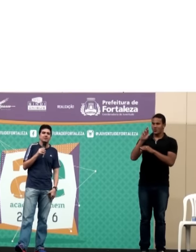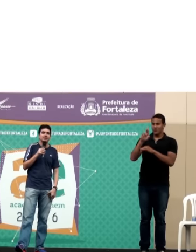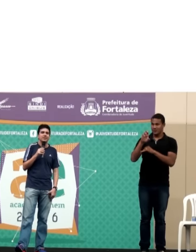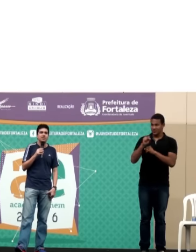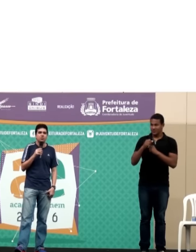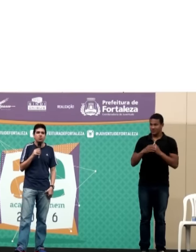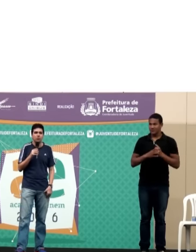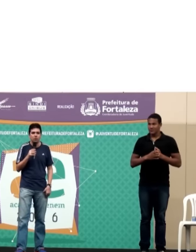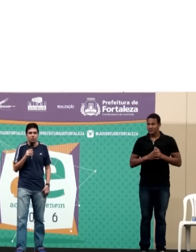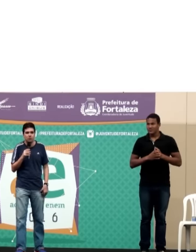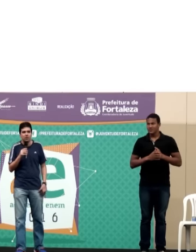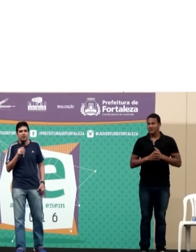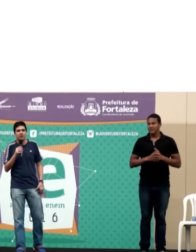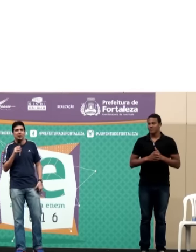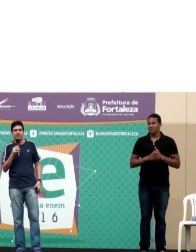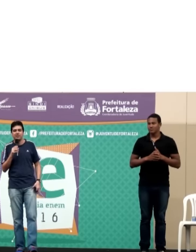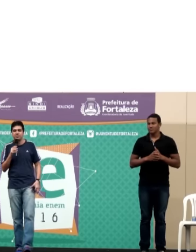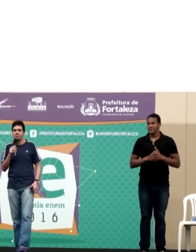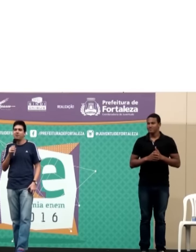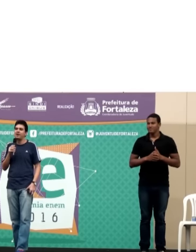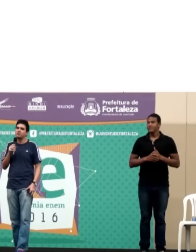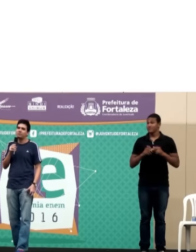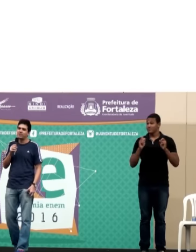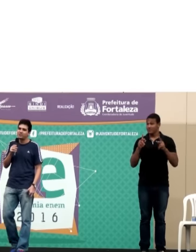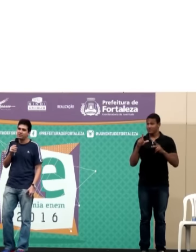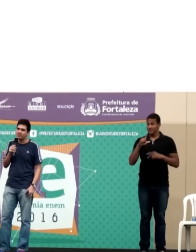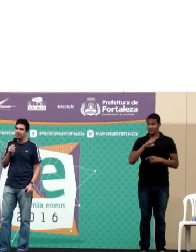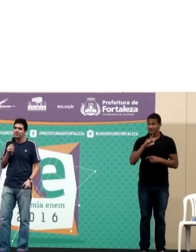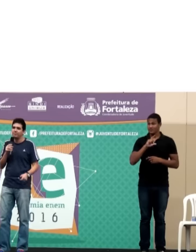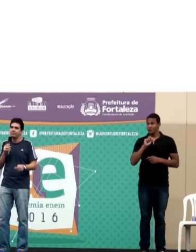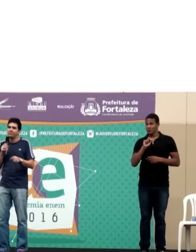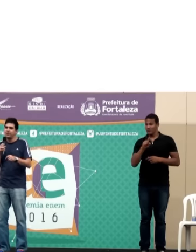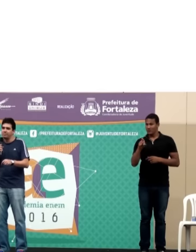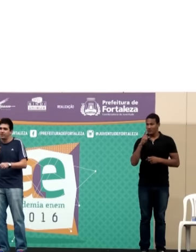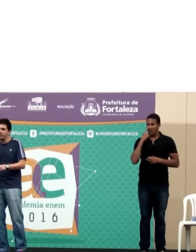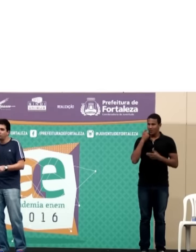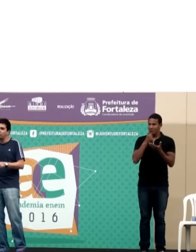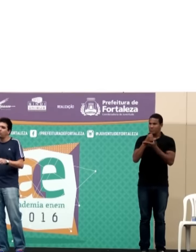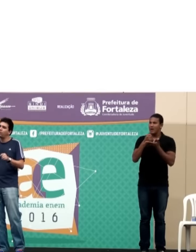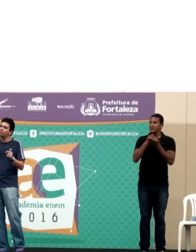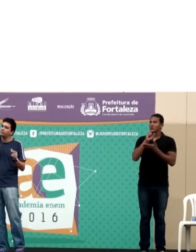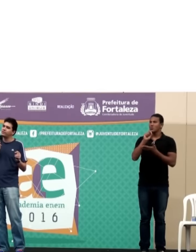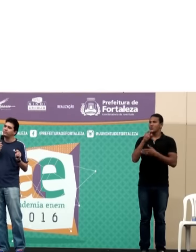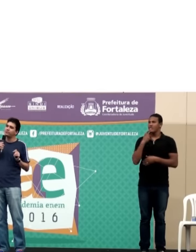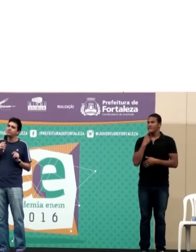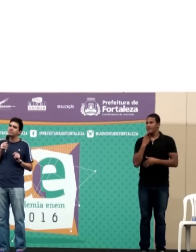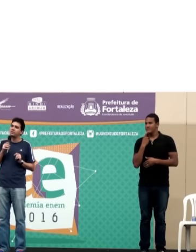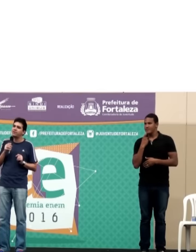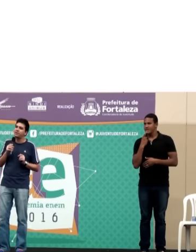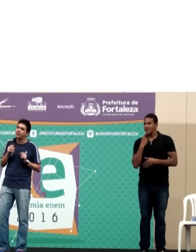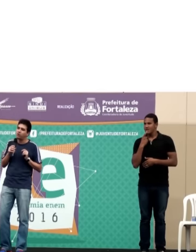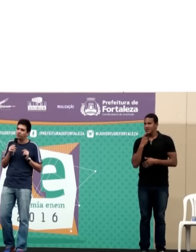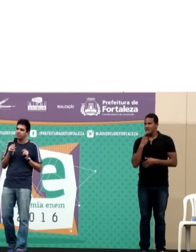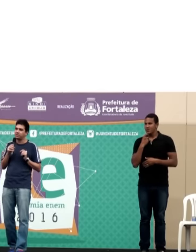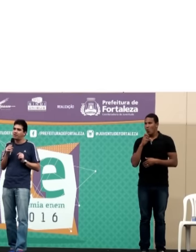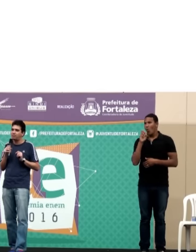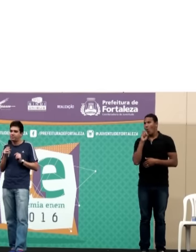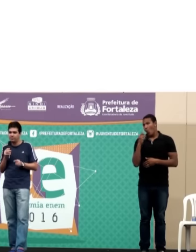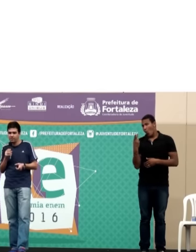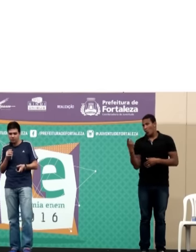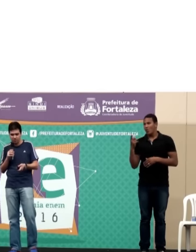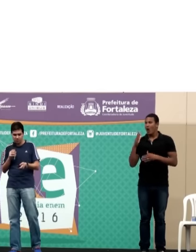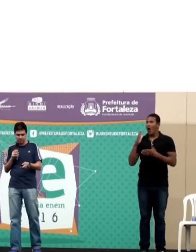era incolor. Aqui em meu básico vai ser vermelho, ou alguns livros dizem também que é rosa,